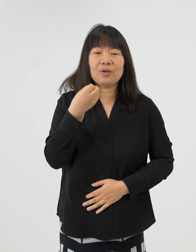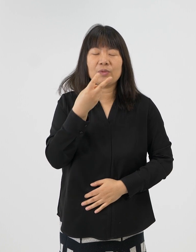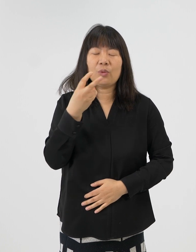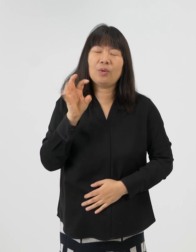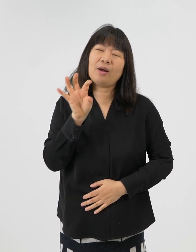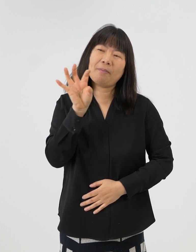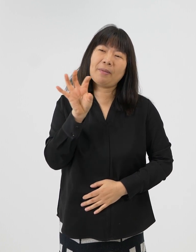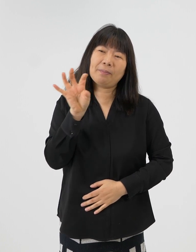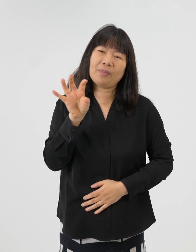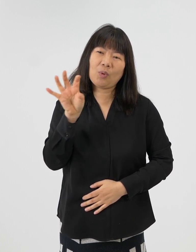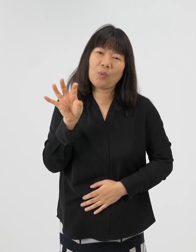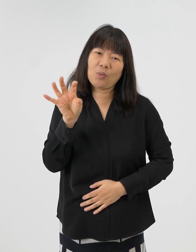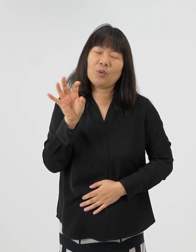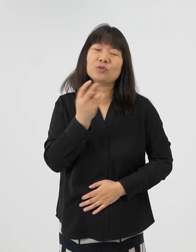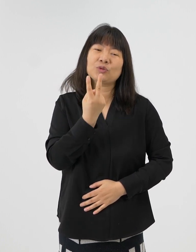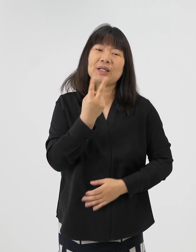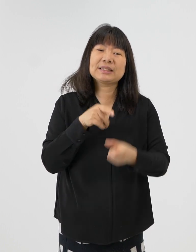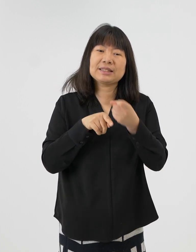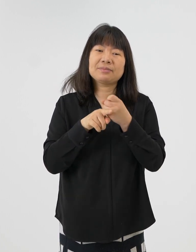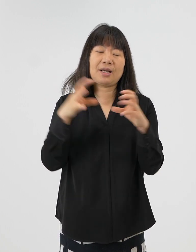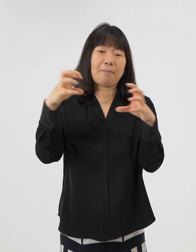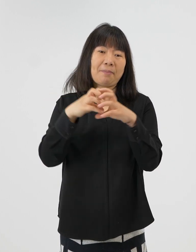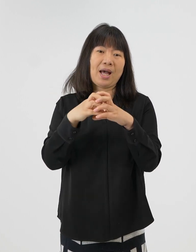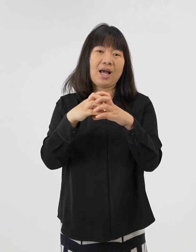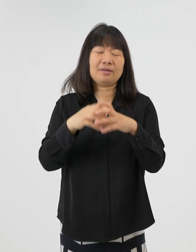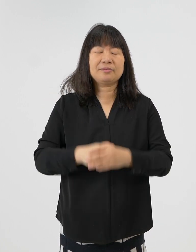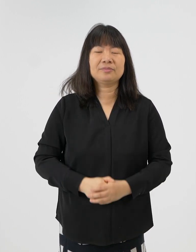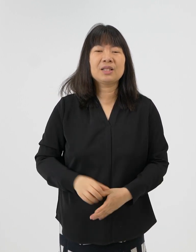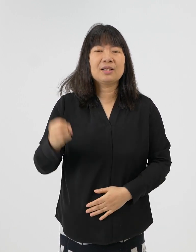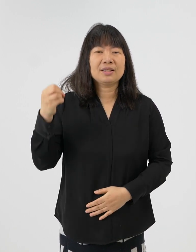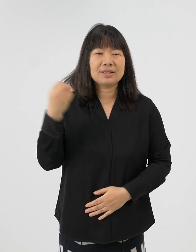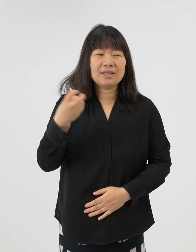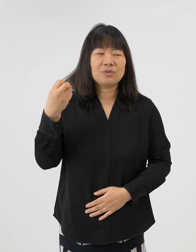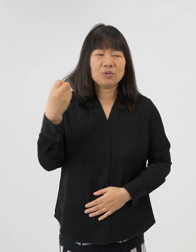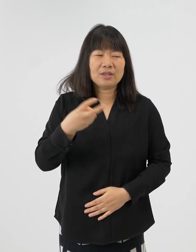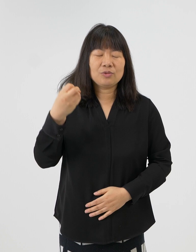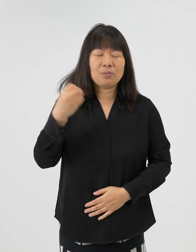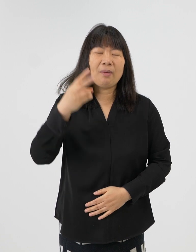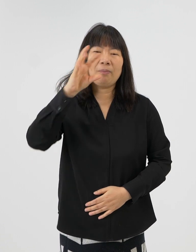뜻이에요. 반복하다. 되새김질하다 그 뜻이에요.